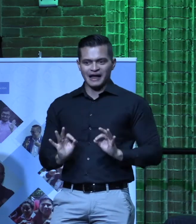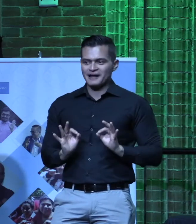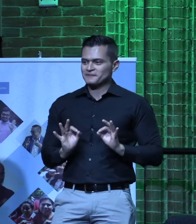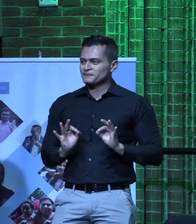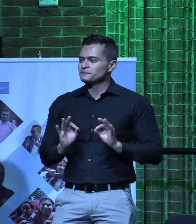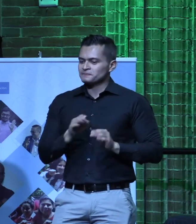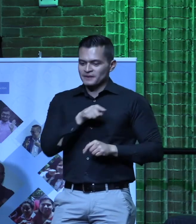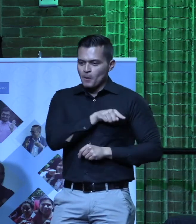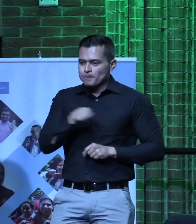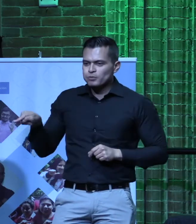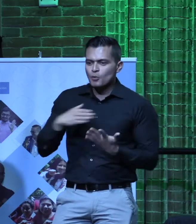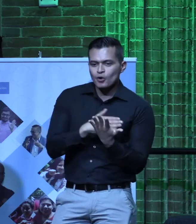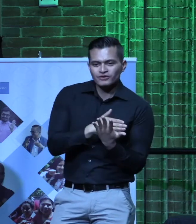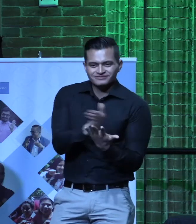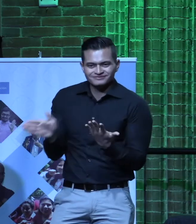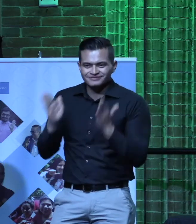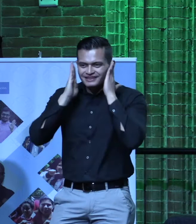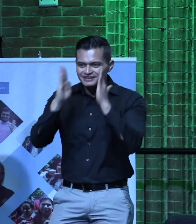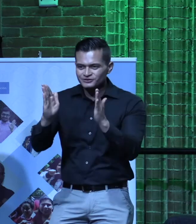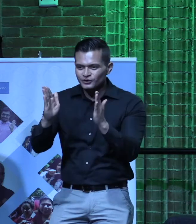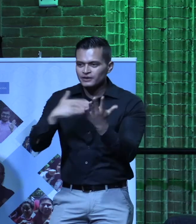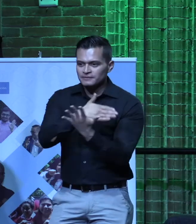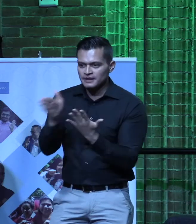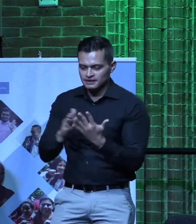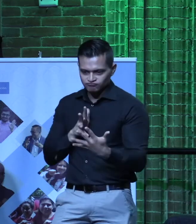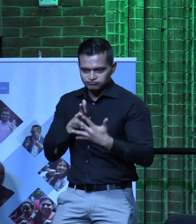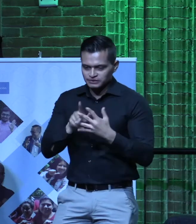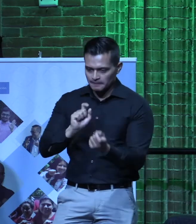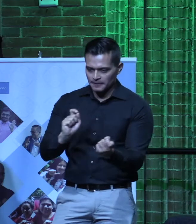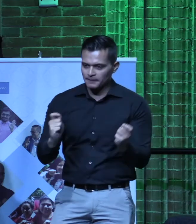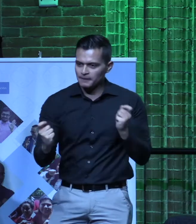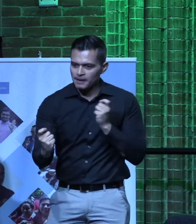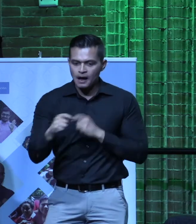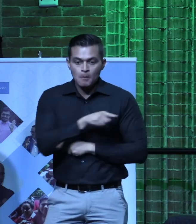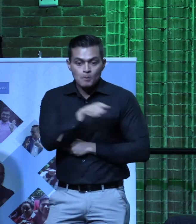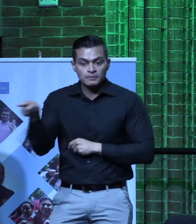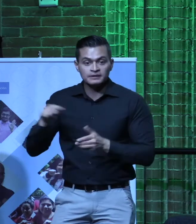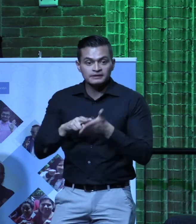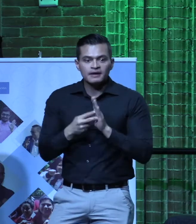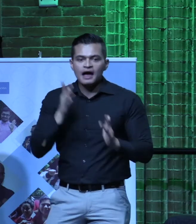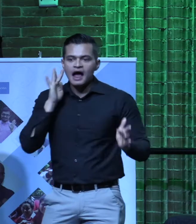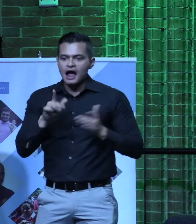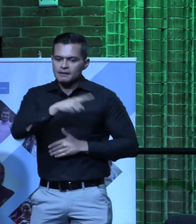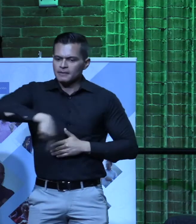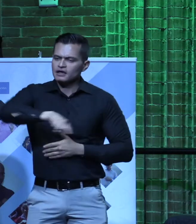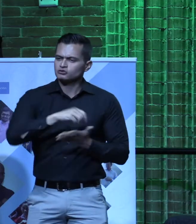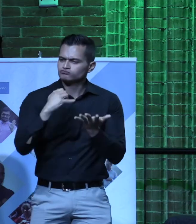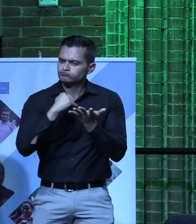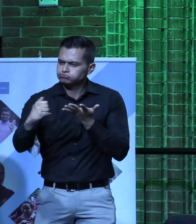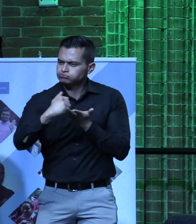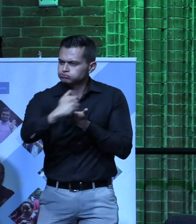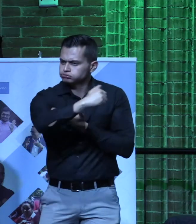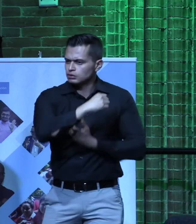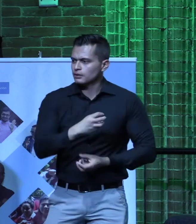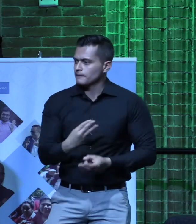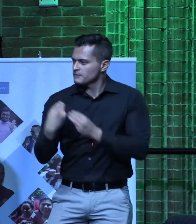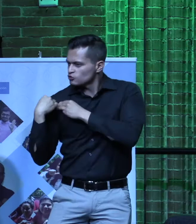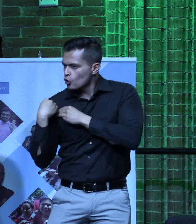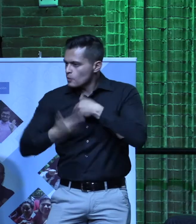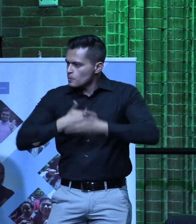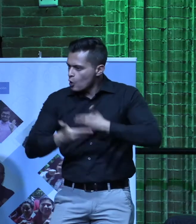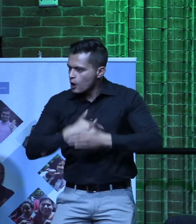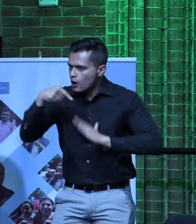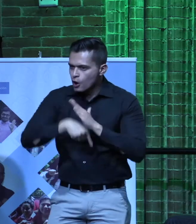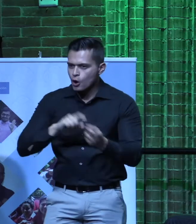esos canales de atención y trabajamos sobre los lineamientos misionales que tienen esas entidades. Una cosa es la puerta de entrada,